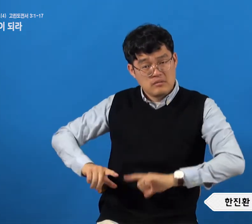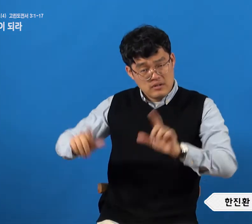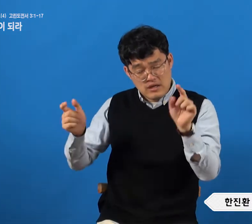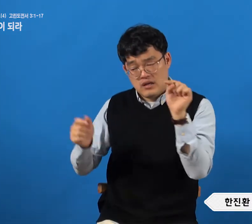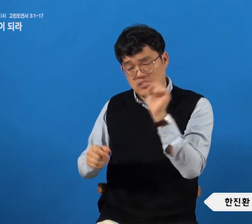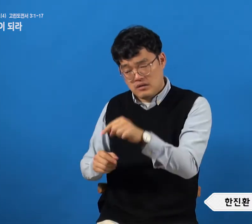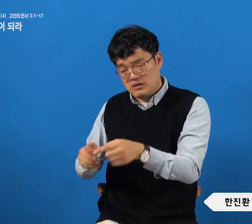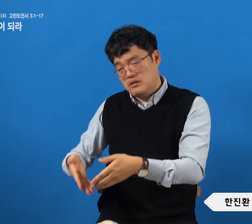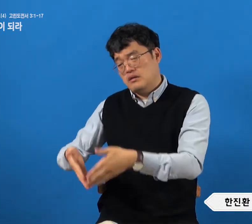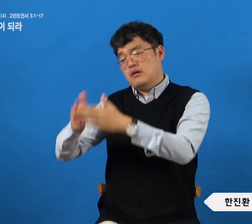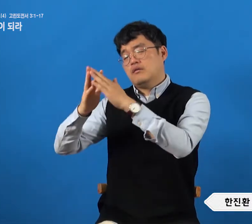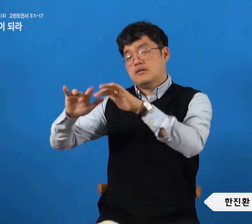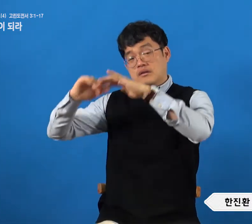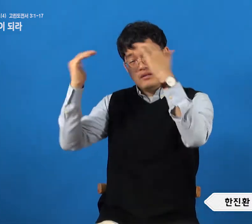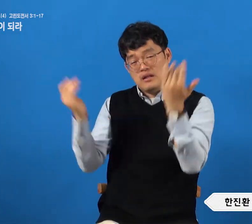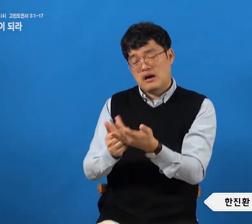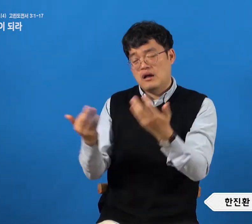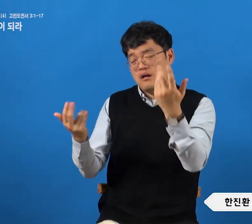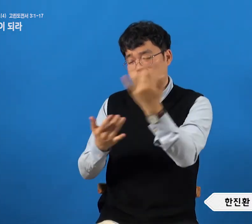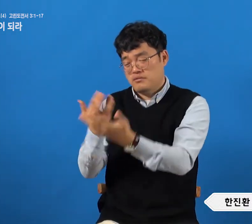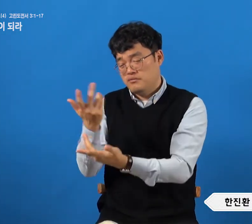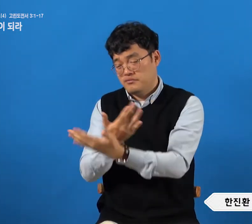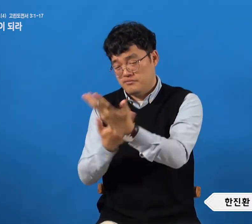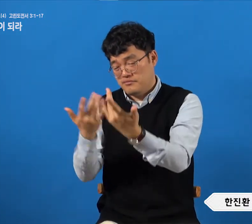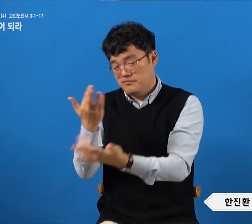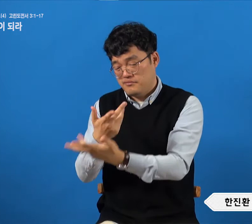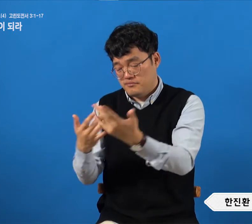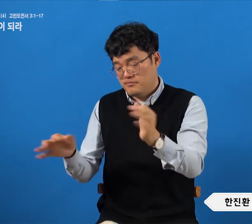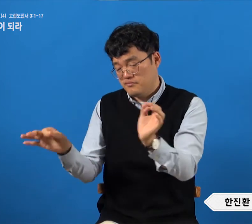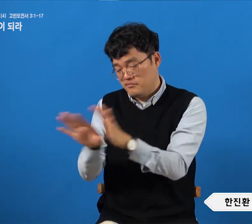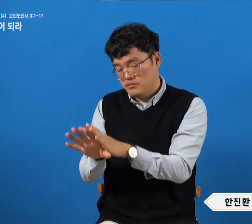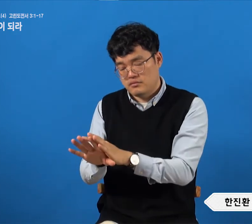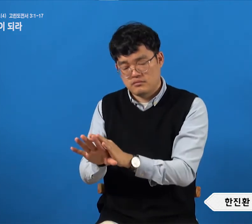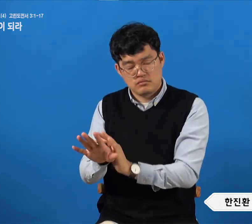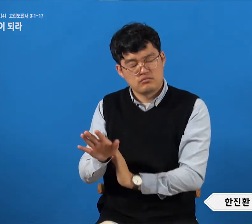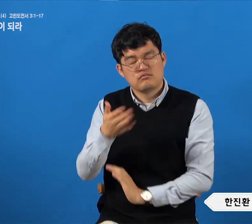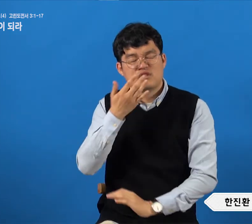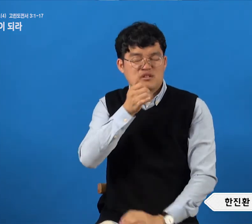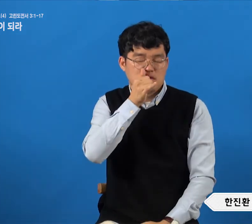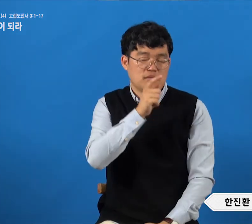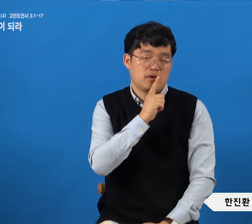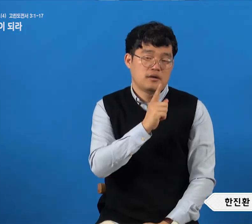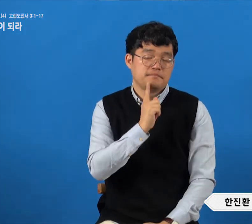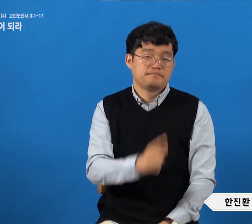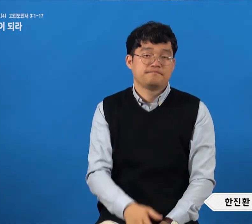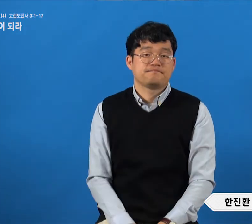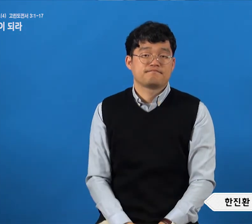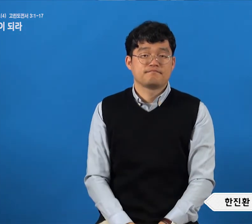마지막 날 그렇게 세운 것은 다 불타 없어질 것이라고 말씀합니다.